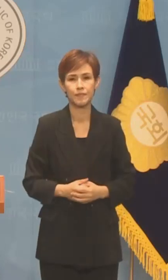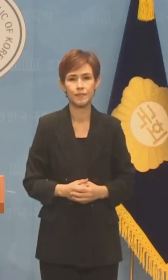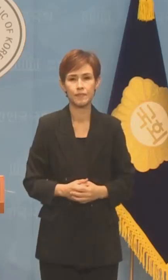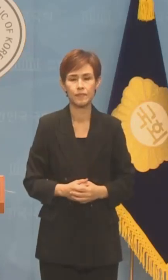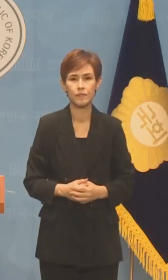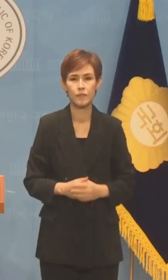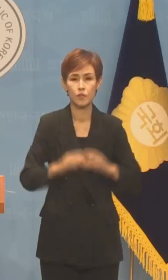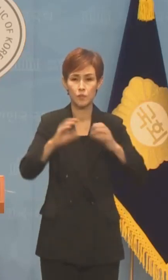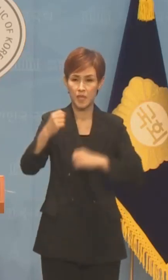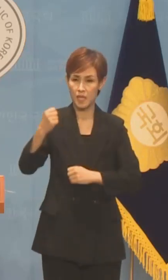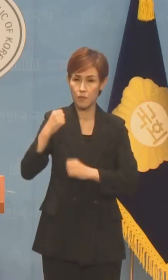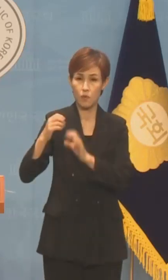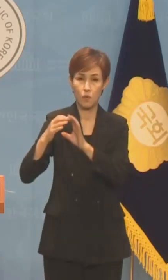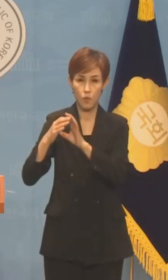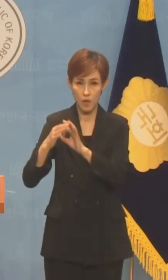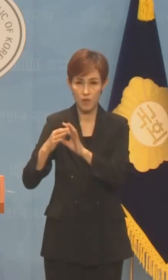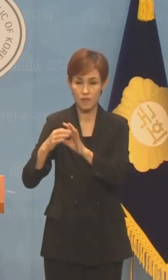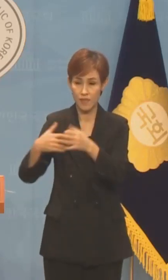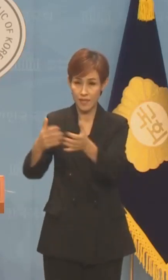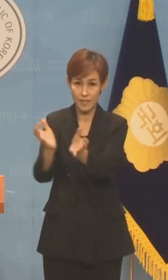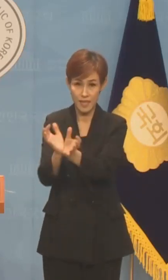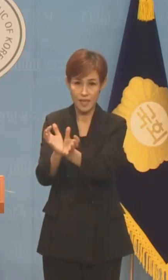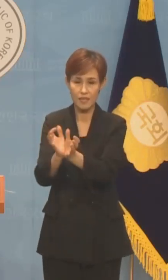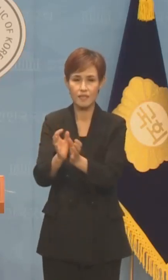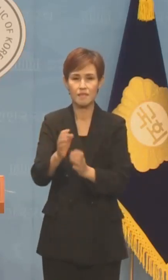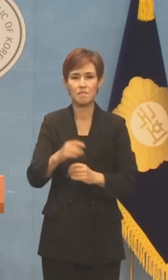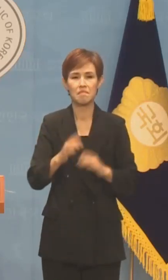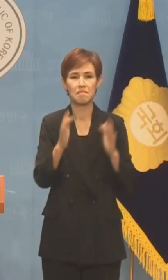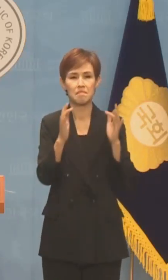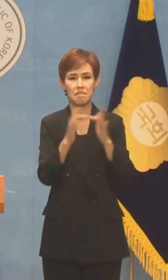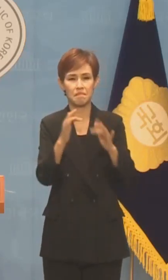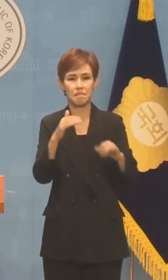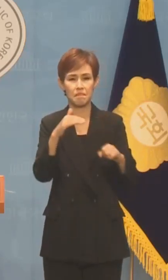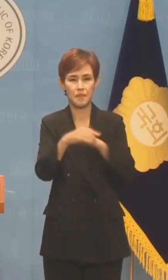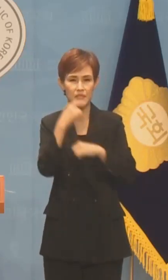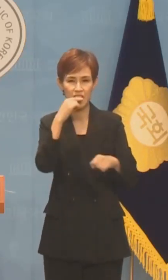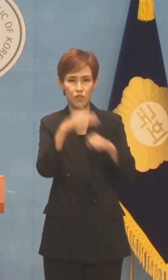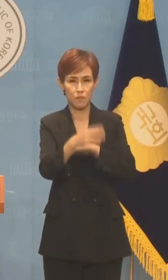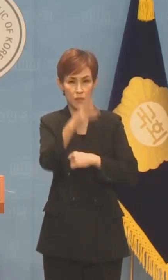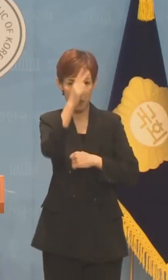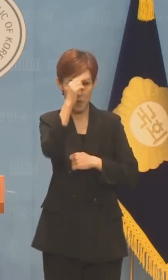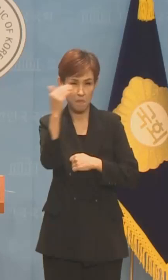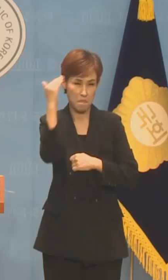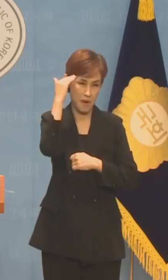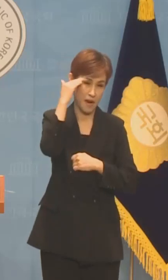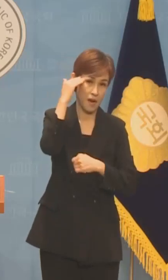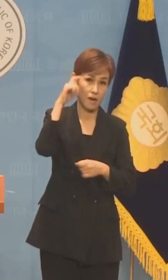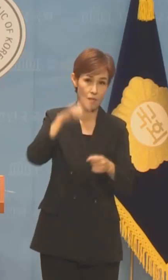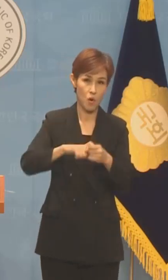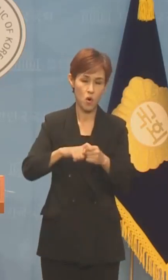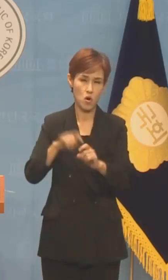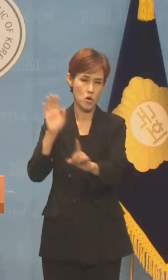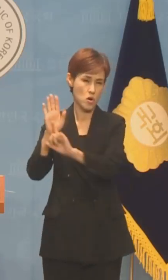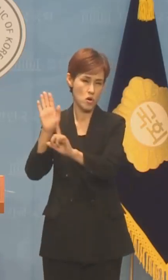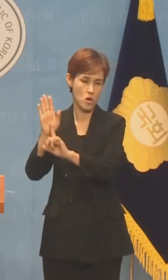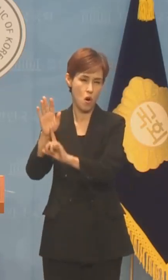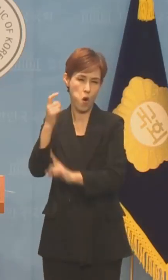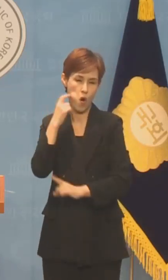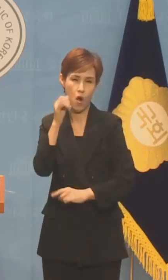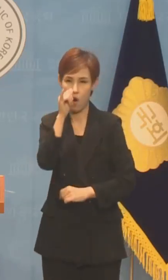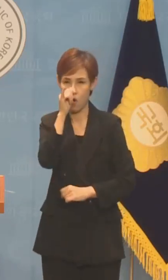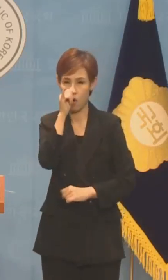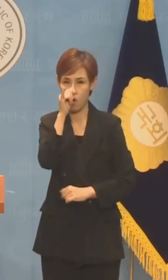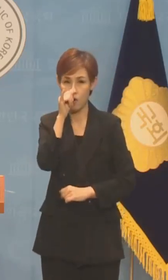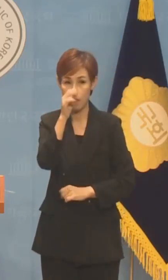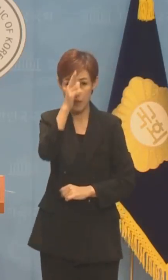이외에도 국민의힘과 관련된 지지단체들은 민주파출소의 활동을 방해하기 위해 허위 제보를 선동하고도 있습니다. 특히